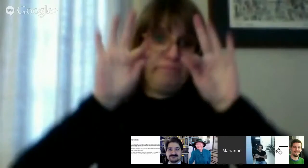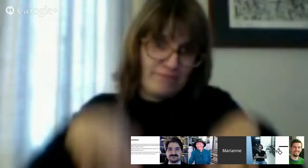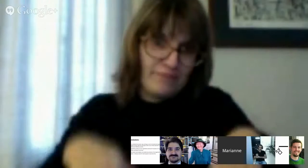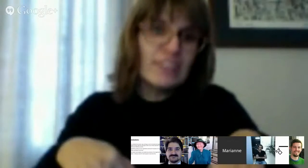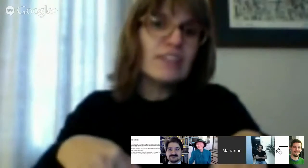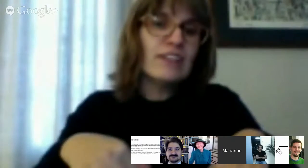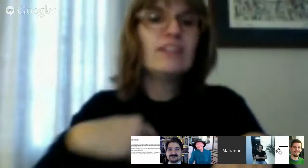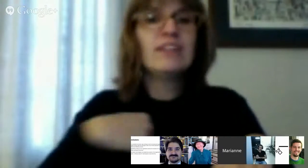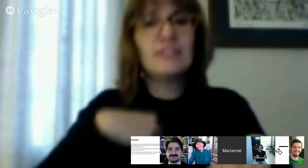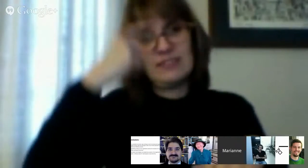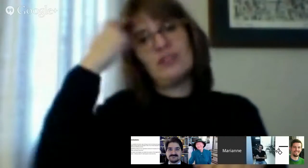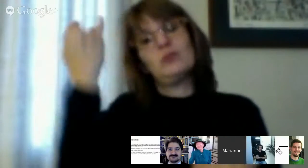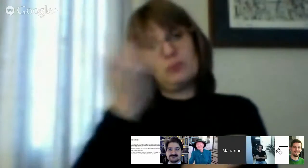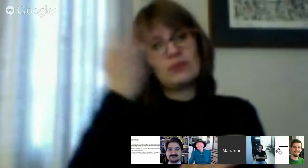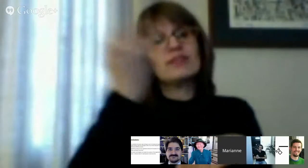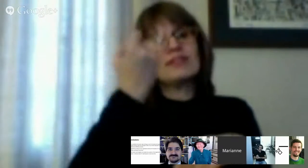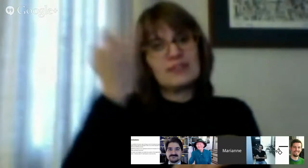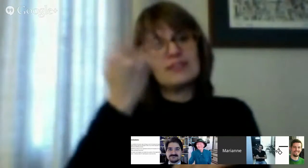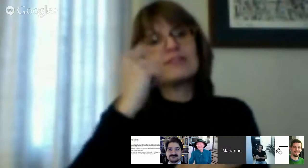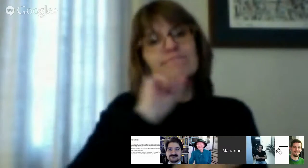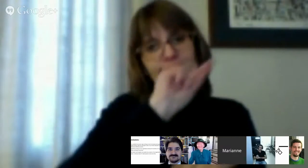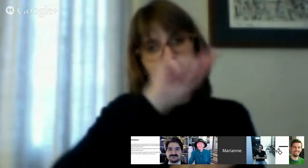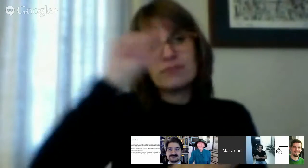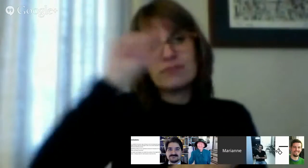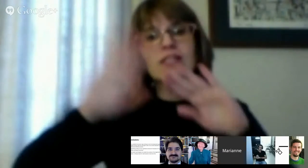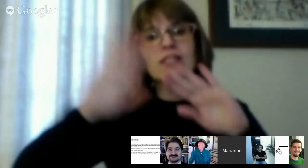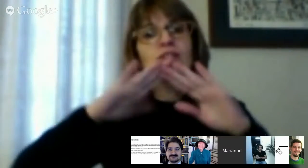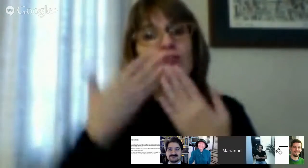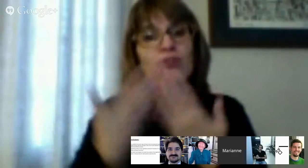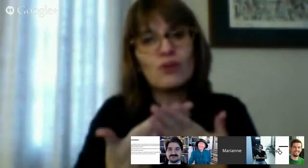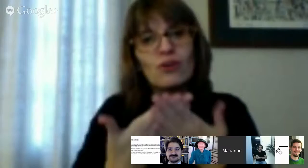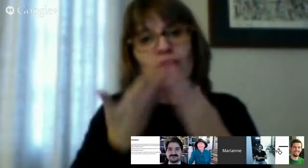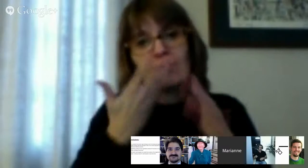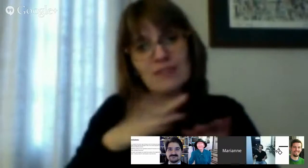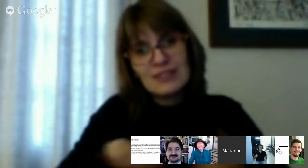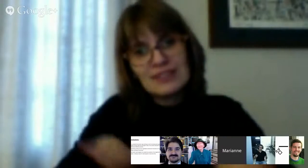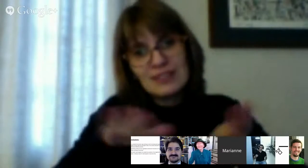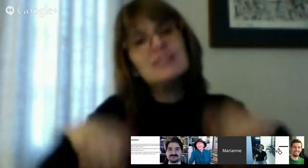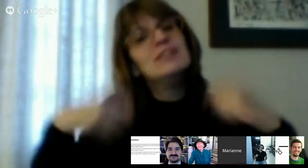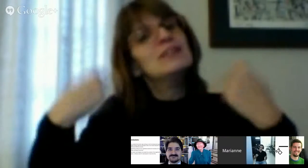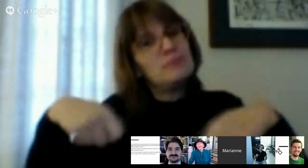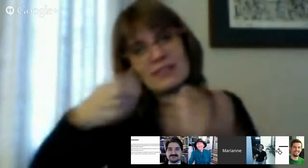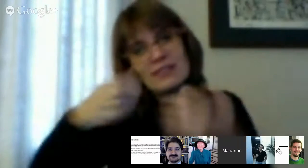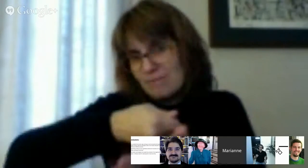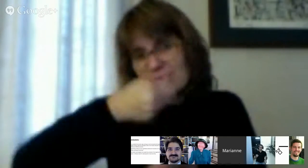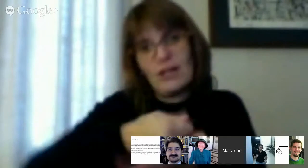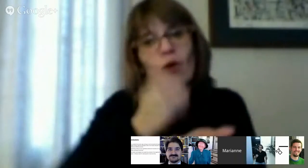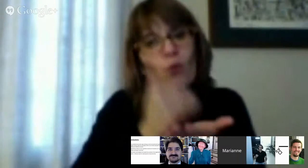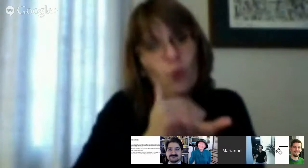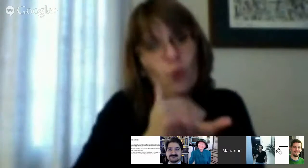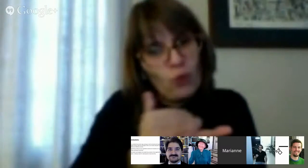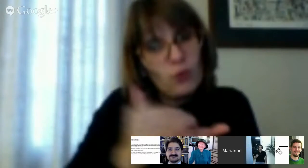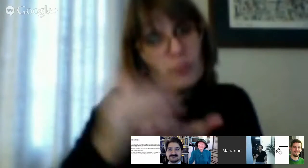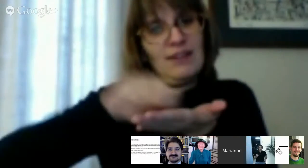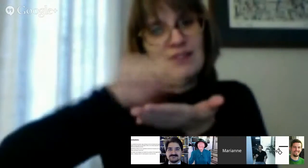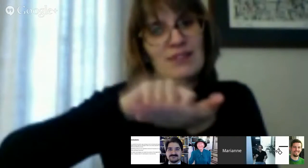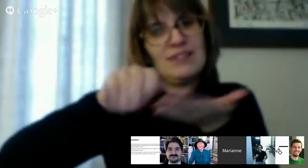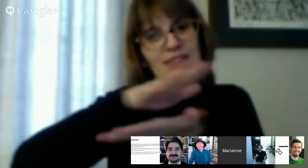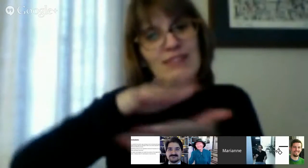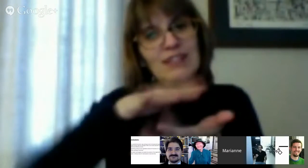Então, a nossa conclusão, que foi muito importante essa pesquisa. Onde as crianças,